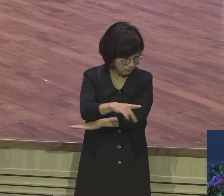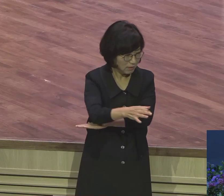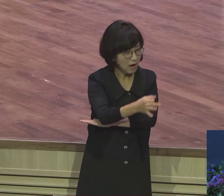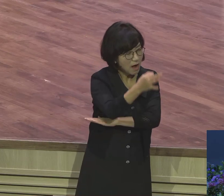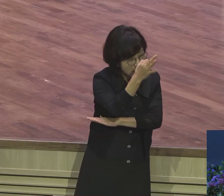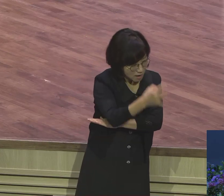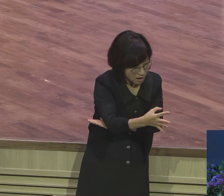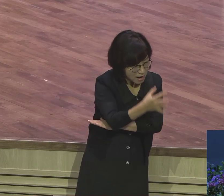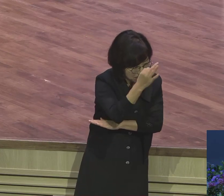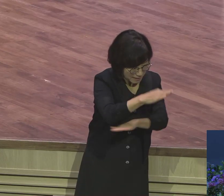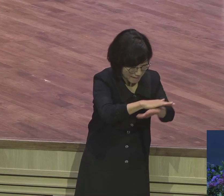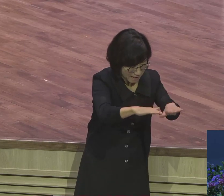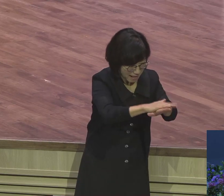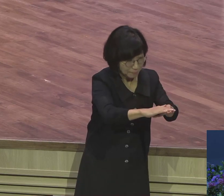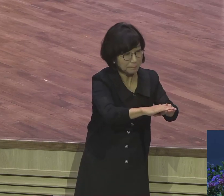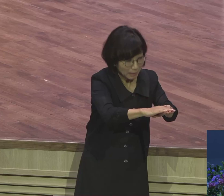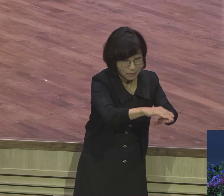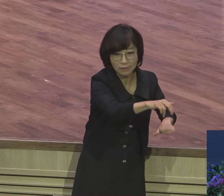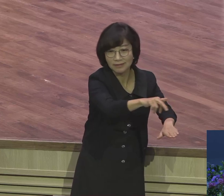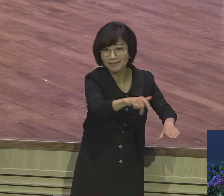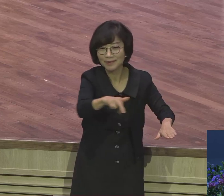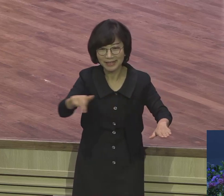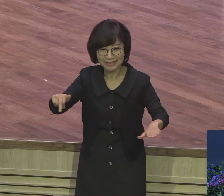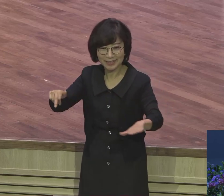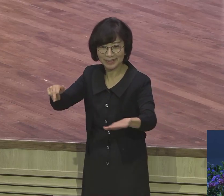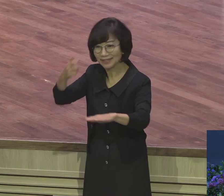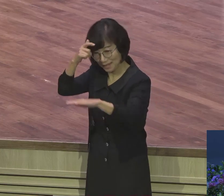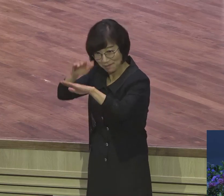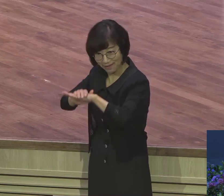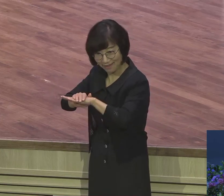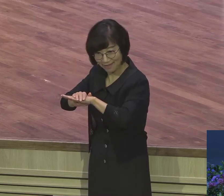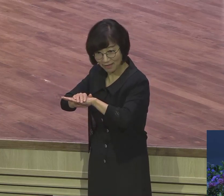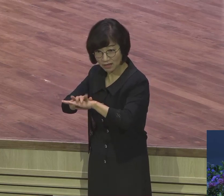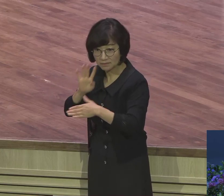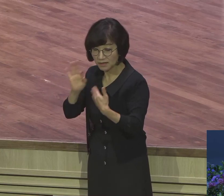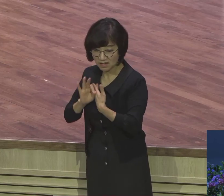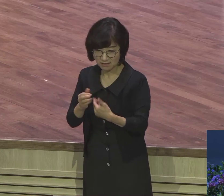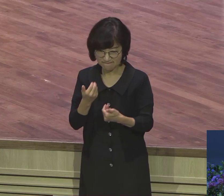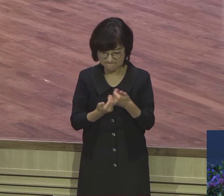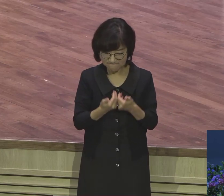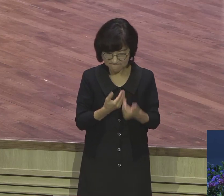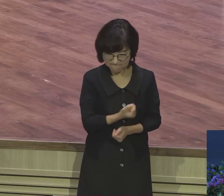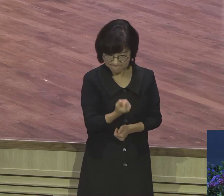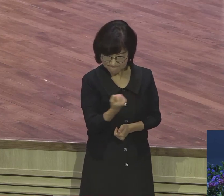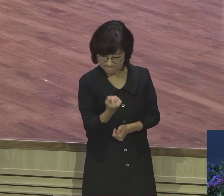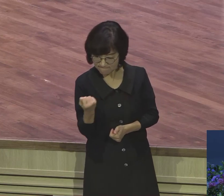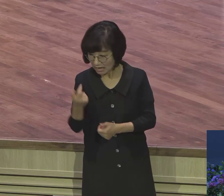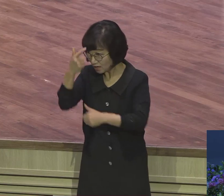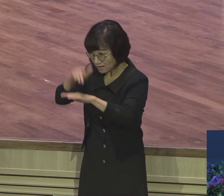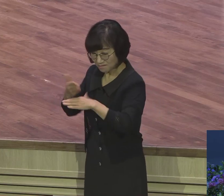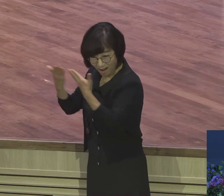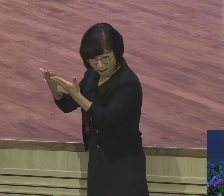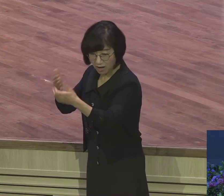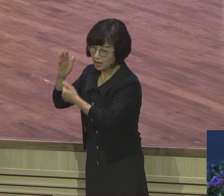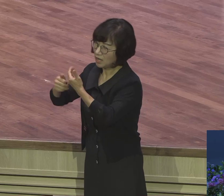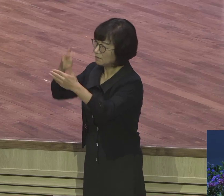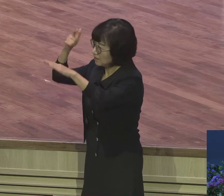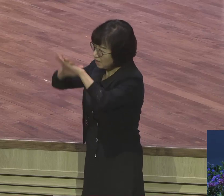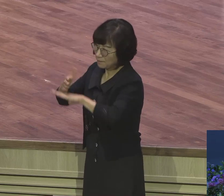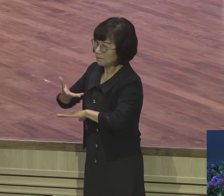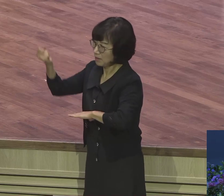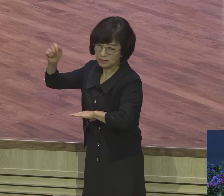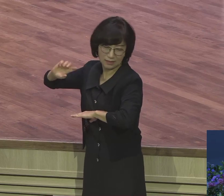드리라. 그렇지 않으면 너 찬송도 너 기도도 너 헌금도 너 예배 안 받겠다 이 말이 예수님